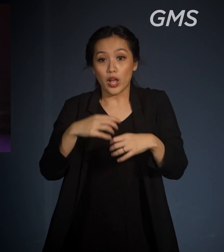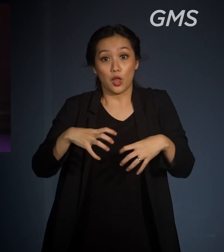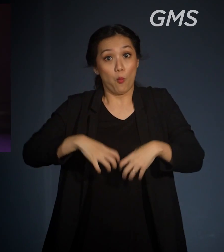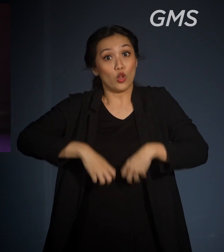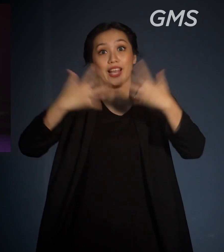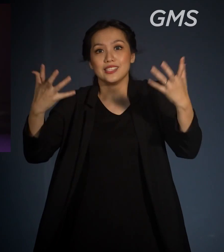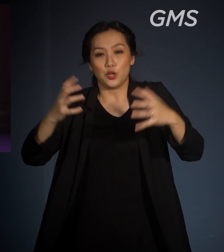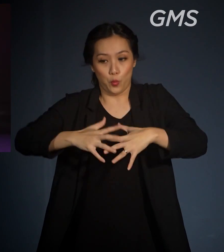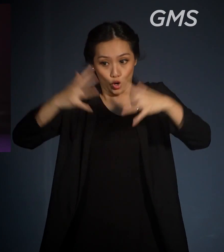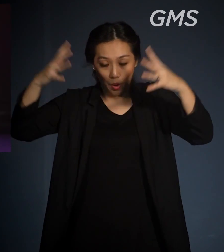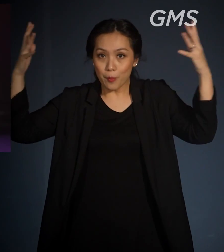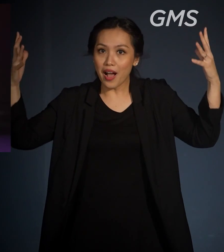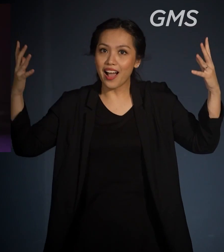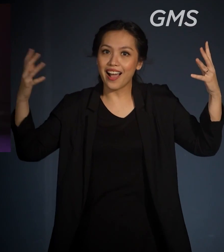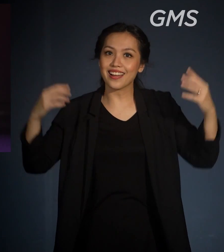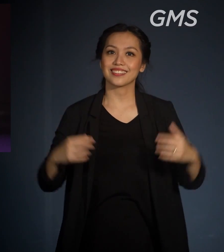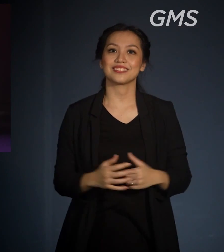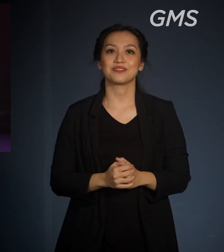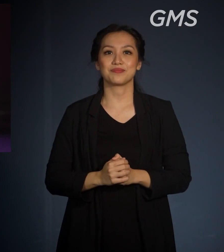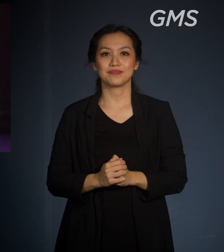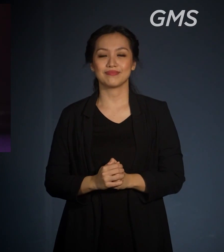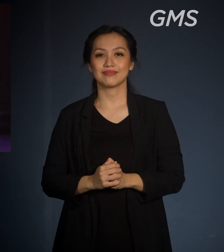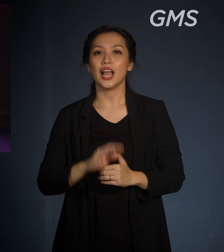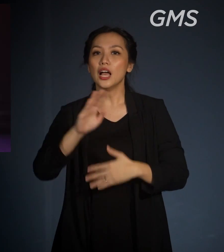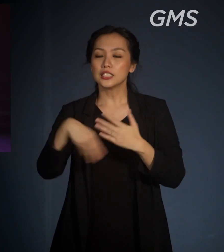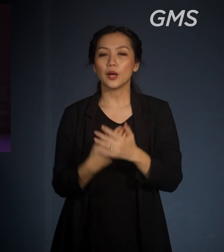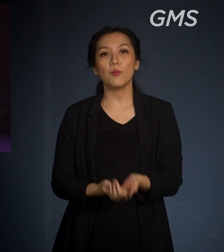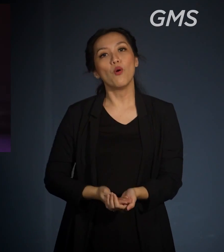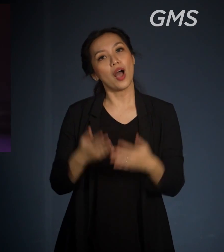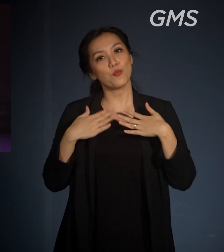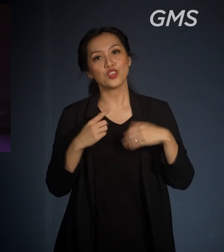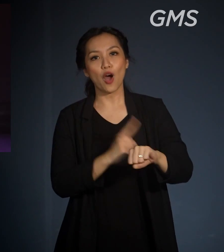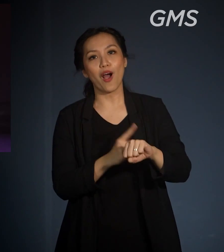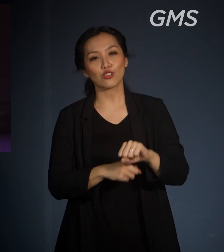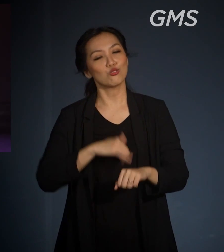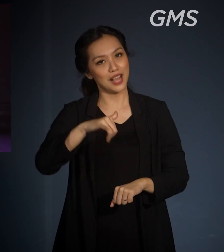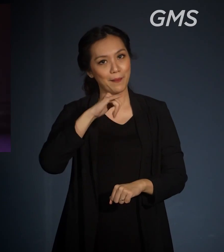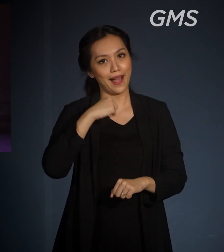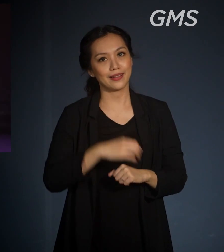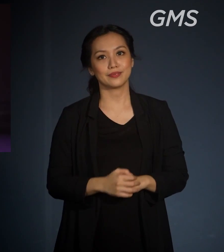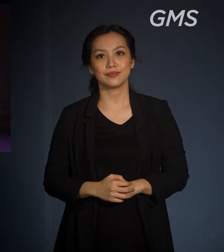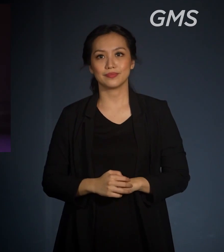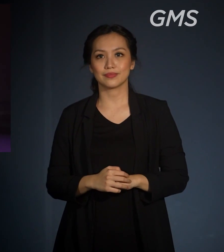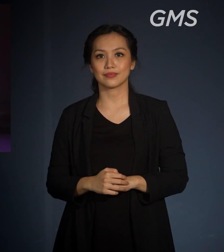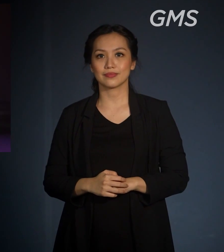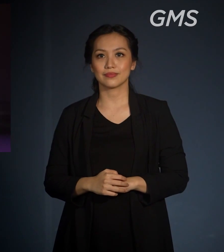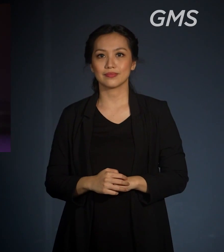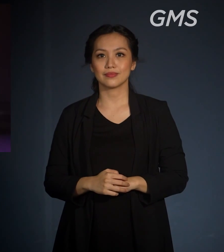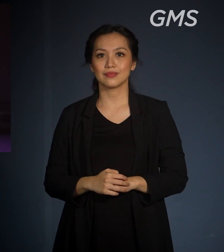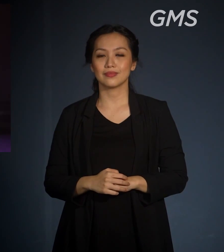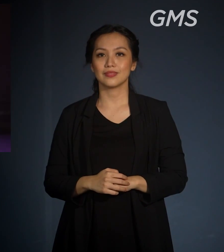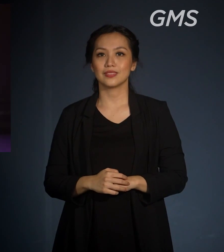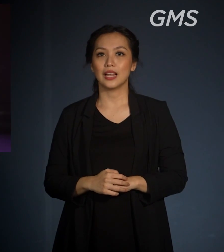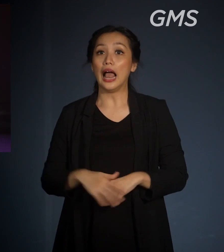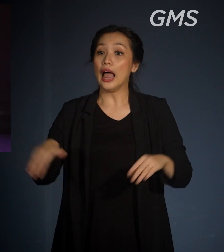jam sehari, semuanya sama rata. Ya, di tengah kesibukan Anda, Tuhan bisa kasih